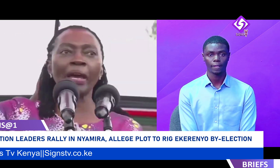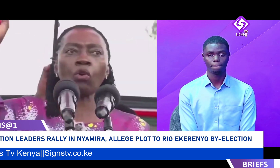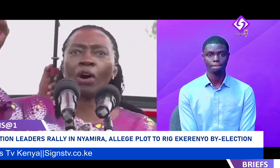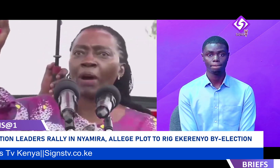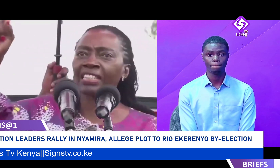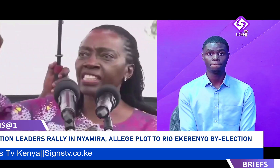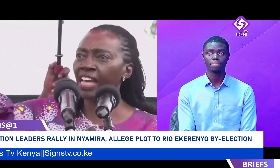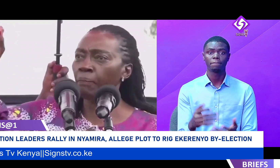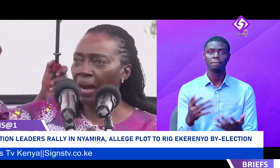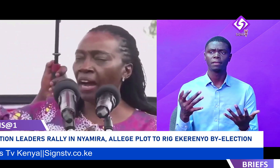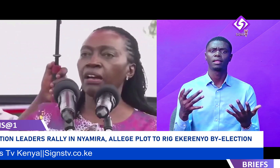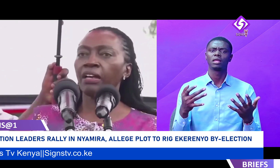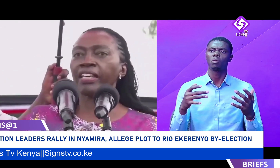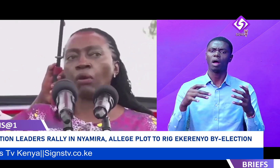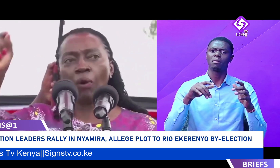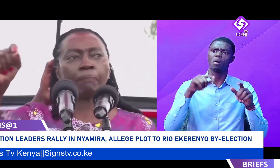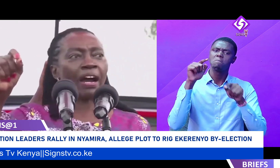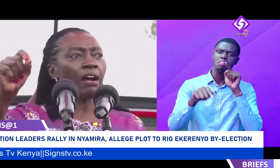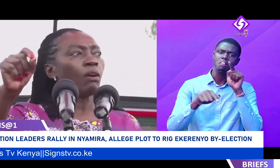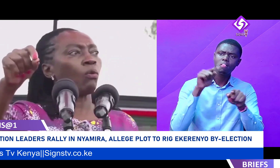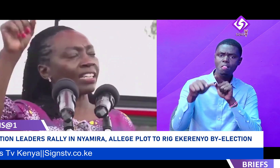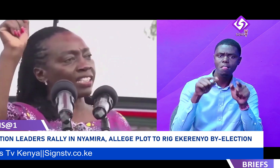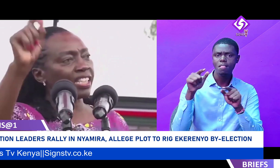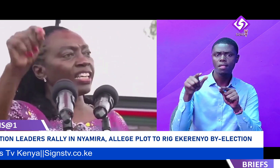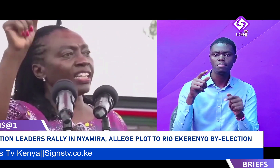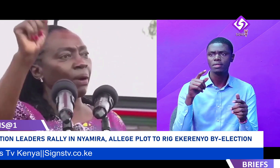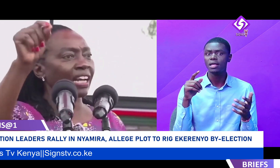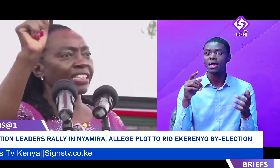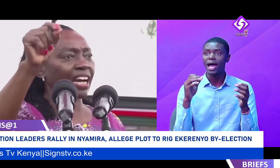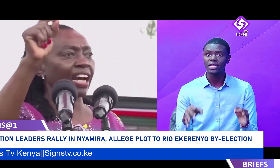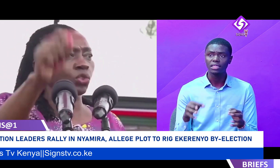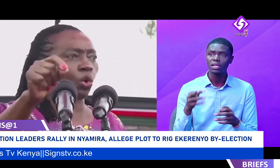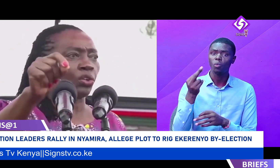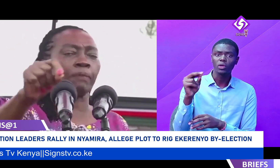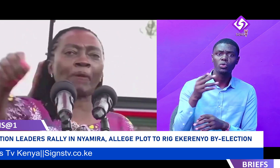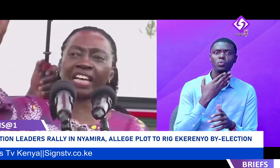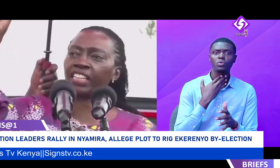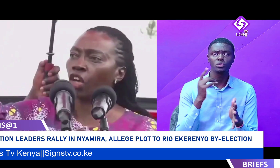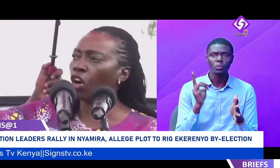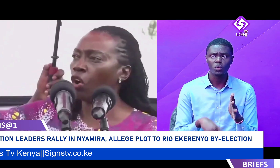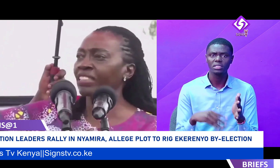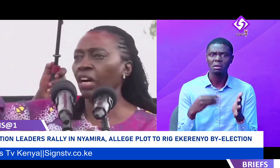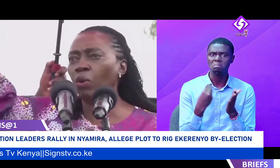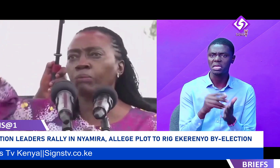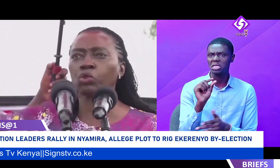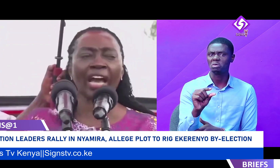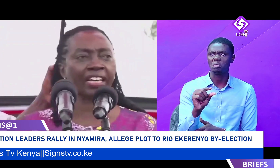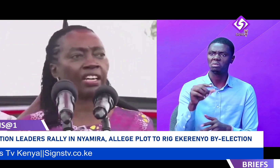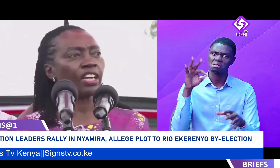Wamekuwa wakisema ya kwamba Wakisii ile wanataka tu ni pesa kidogo wachague mtu yake. Hiyo